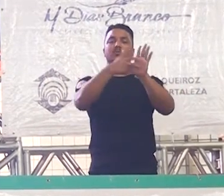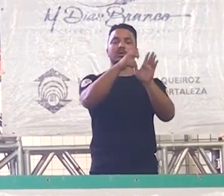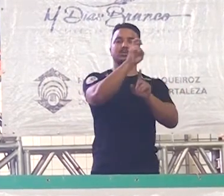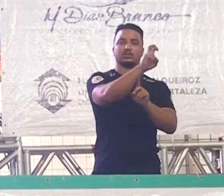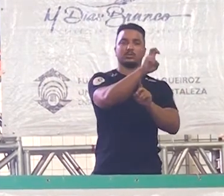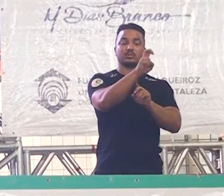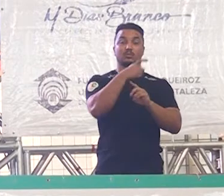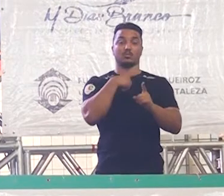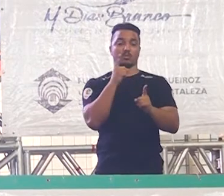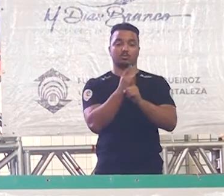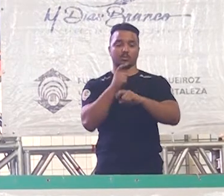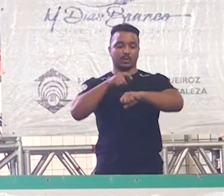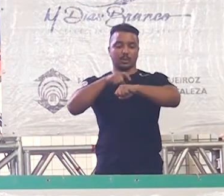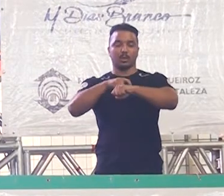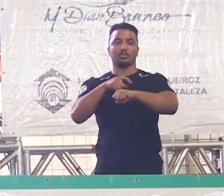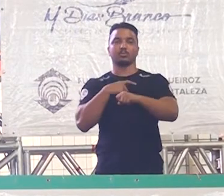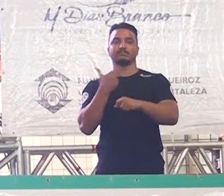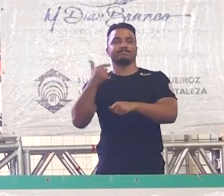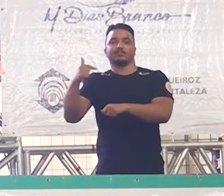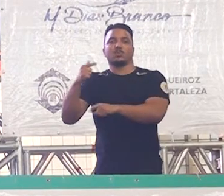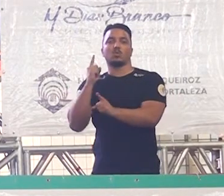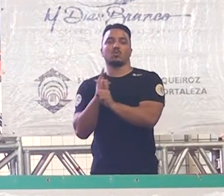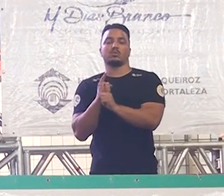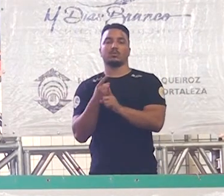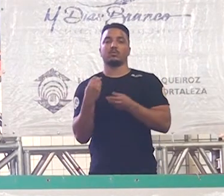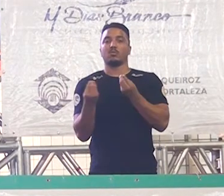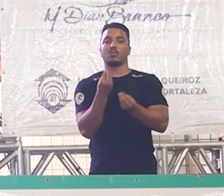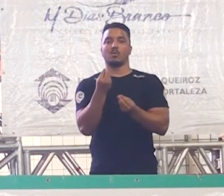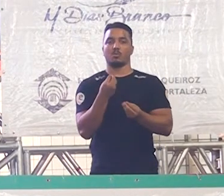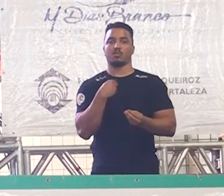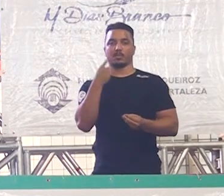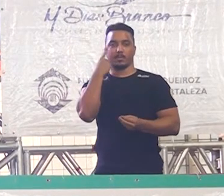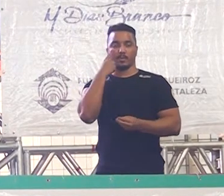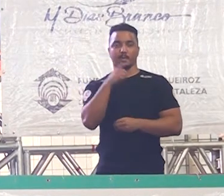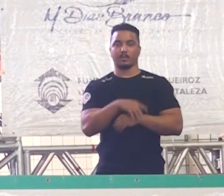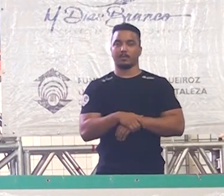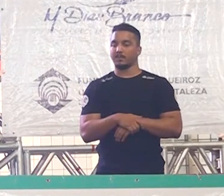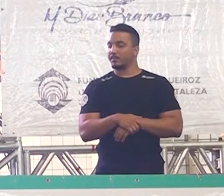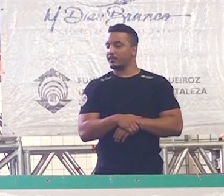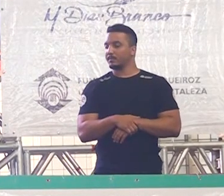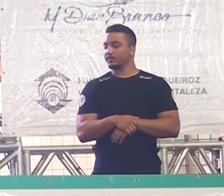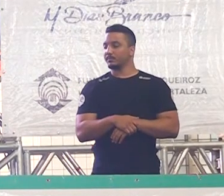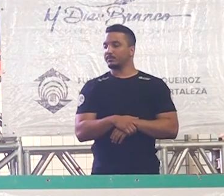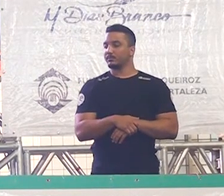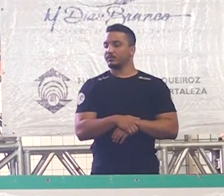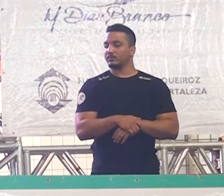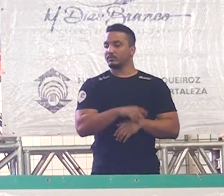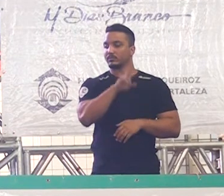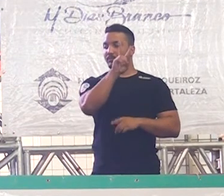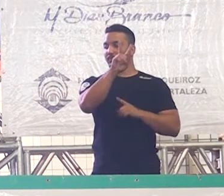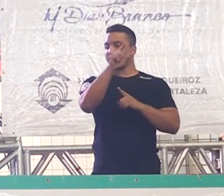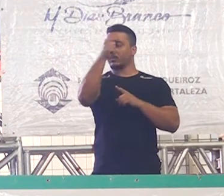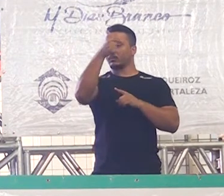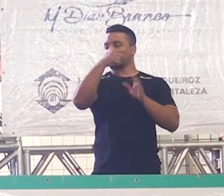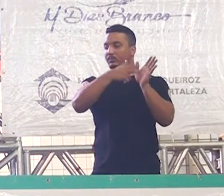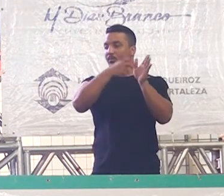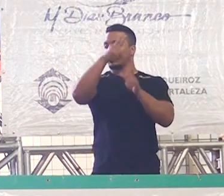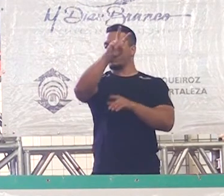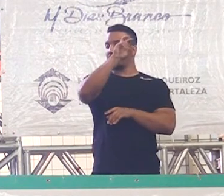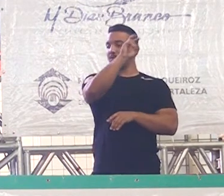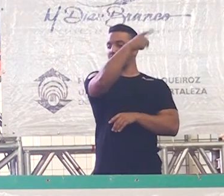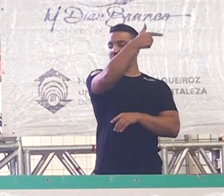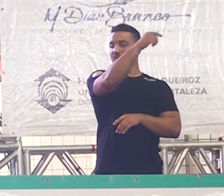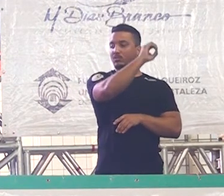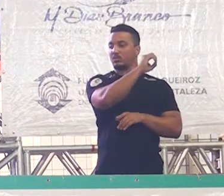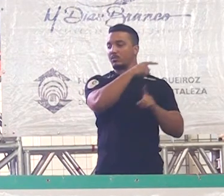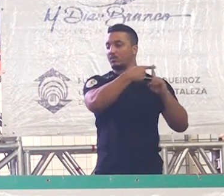que ele andou, mas eu não tenho tempo. Se eu não tenho tempo, vi você mais 2 amigas na pirâmide da sabedoria. O cara